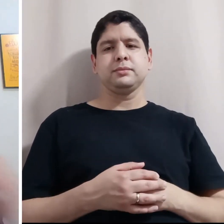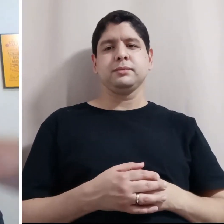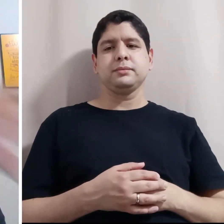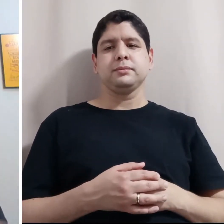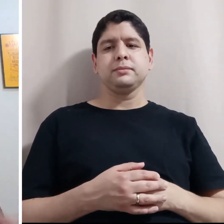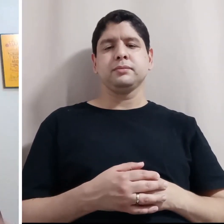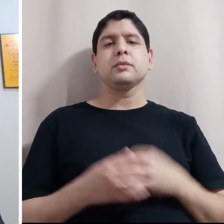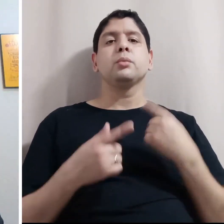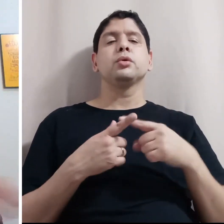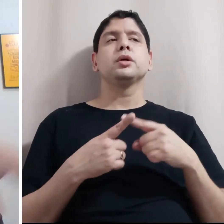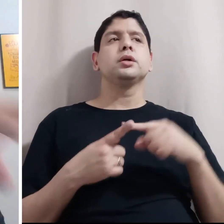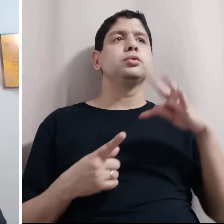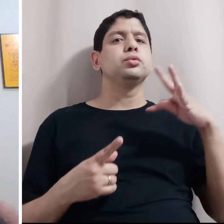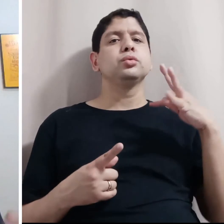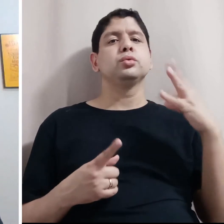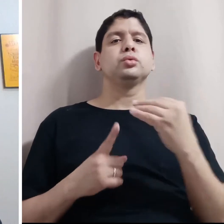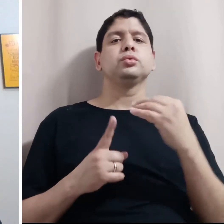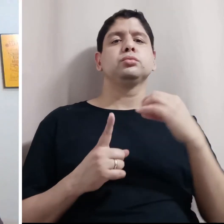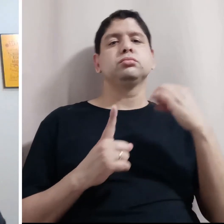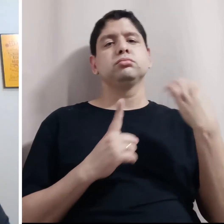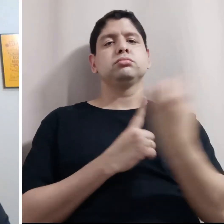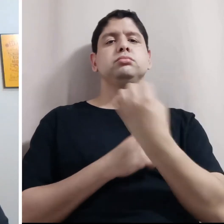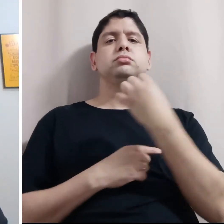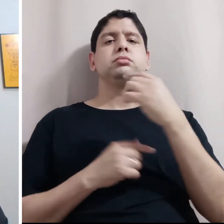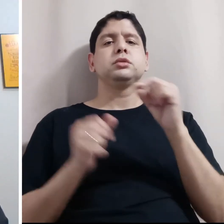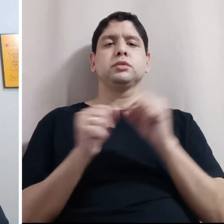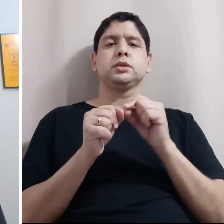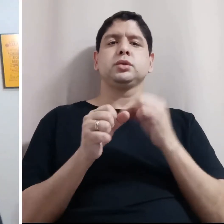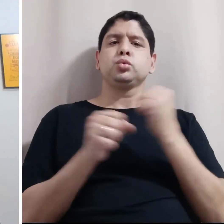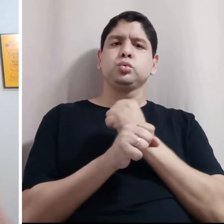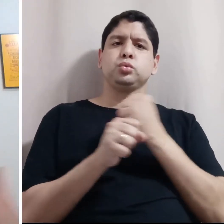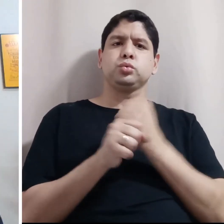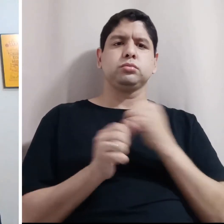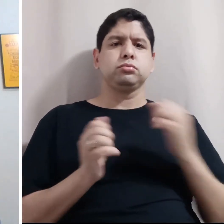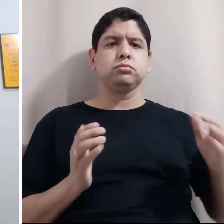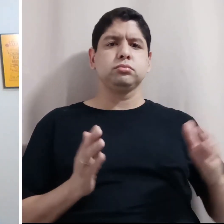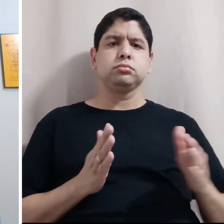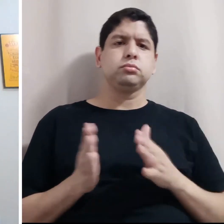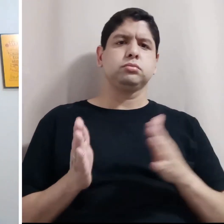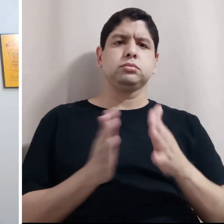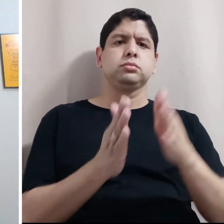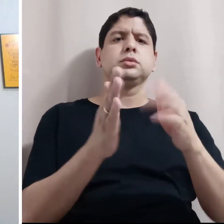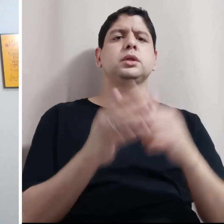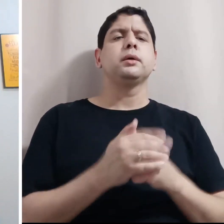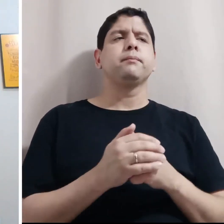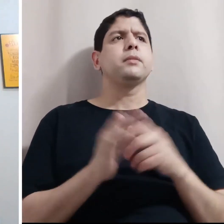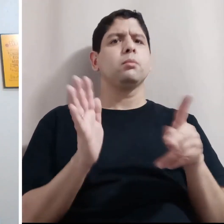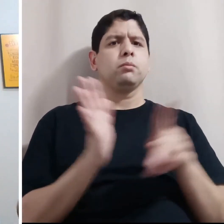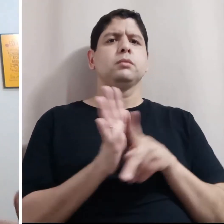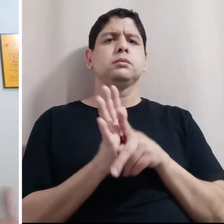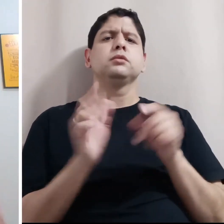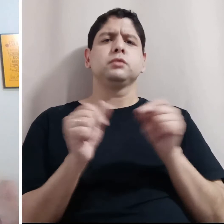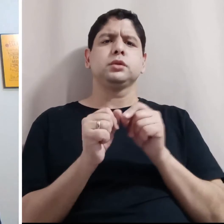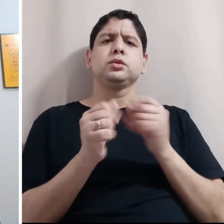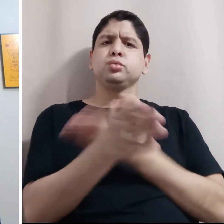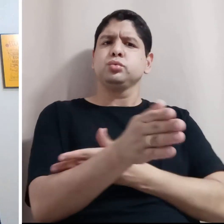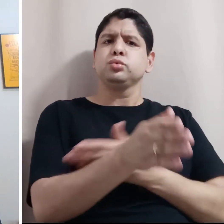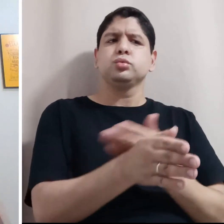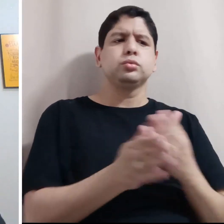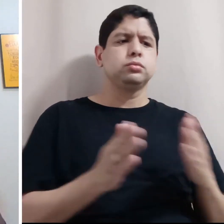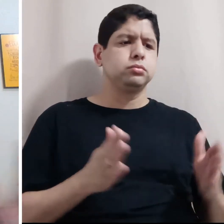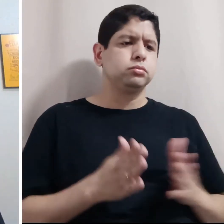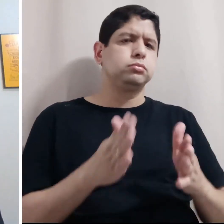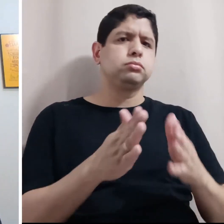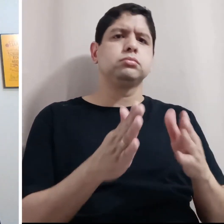na parte central de todo o mundo, que tudo girava em torno deles. Construíram estradas, né? Tem essa característica,